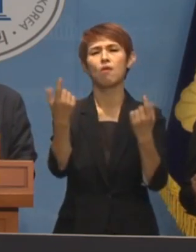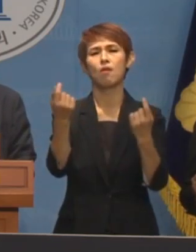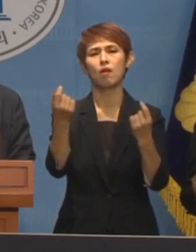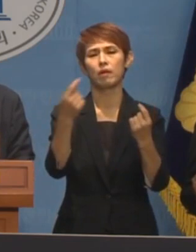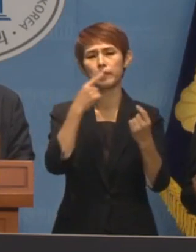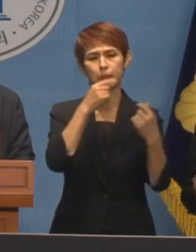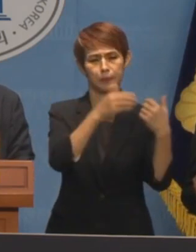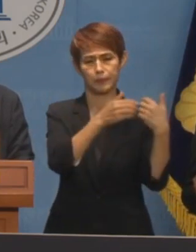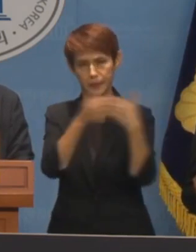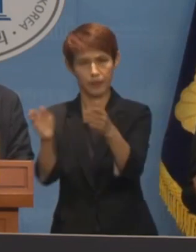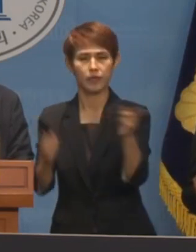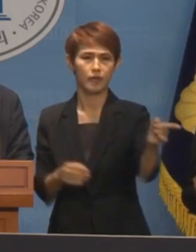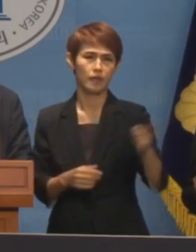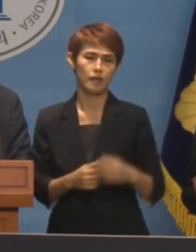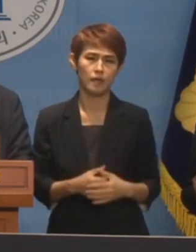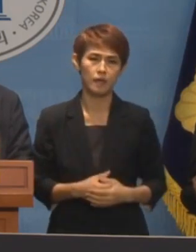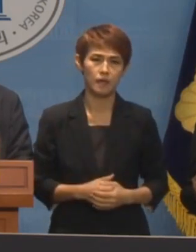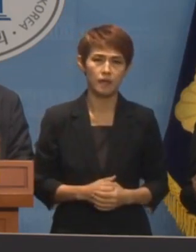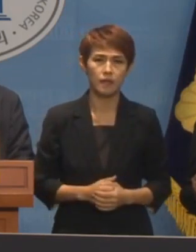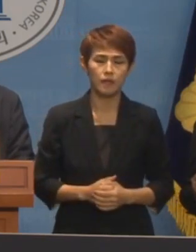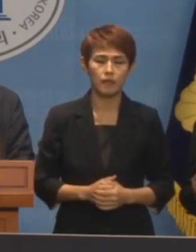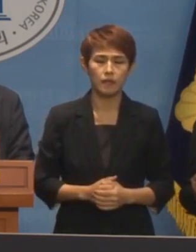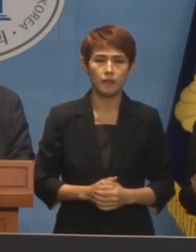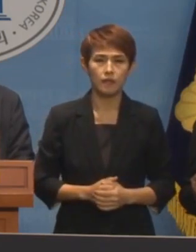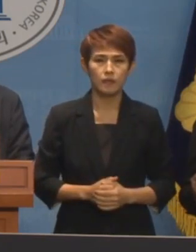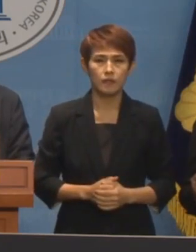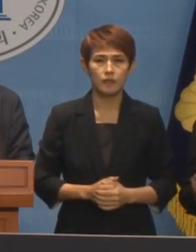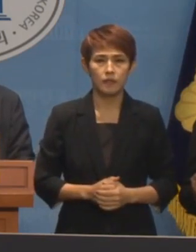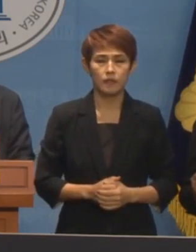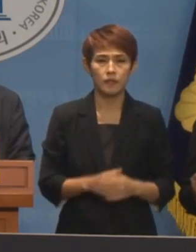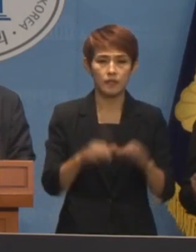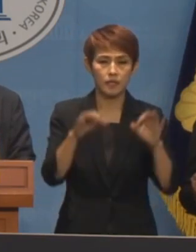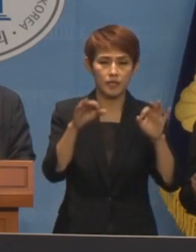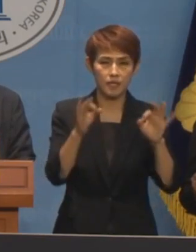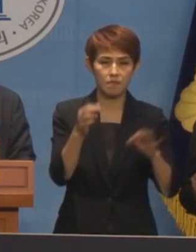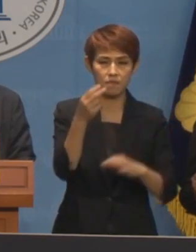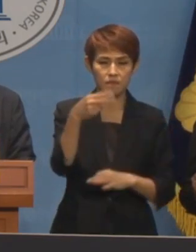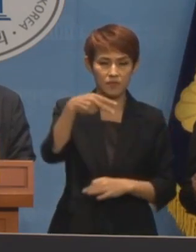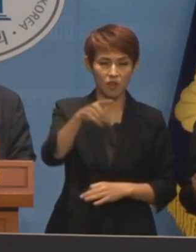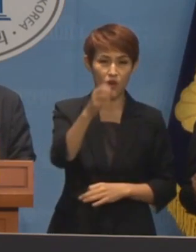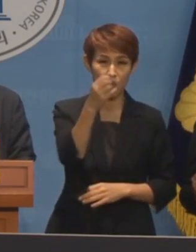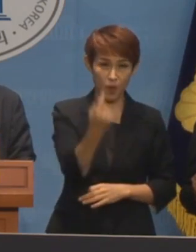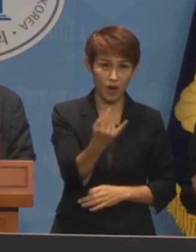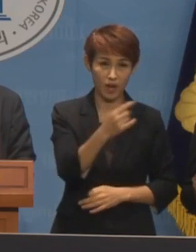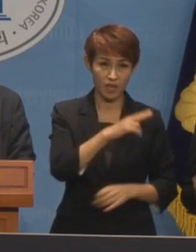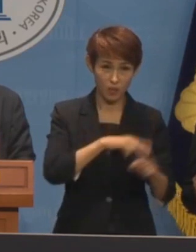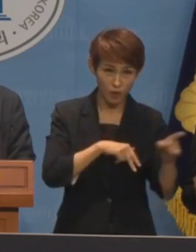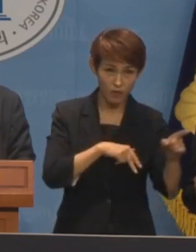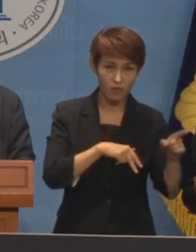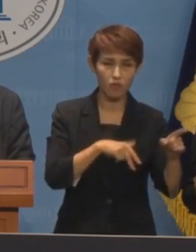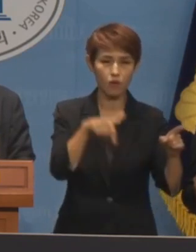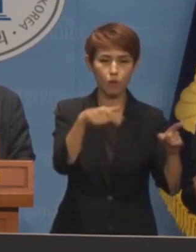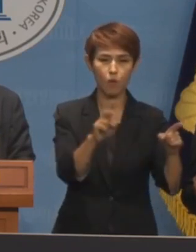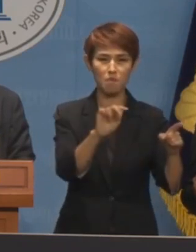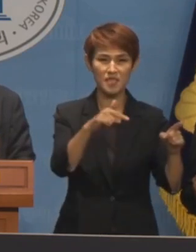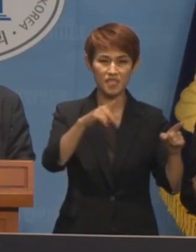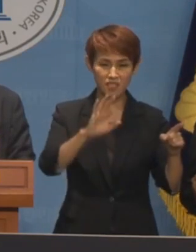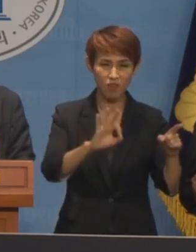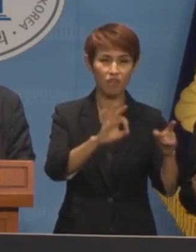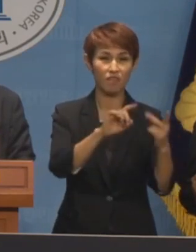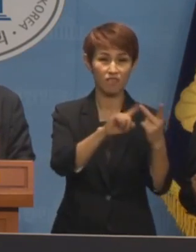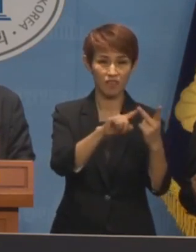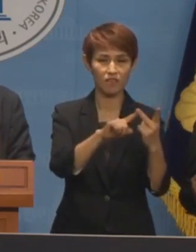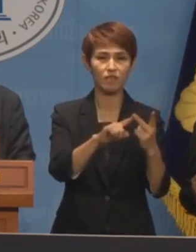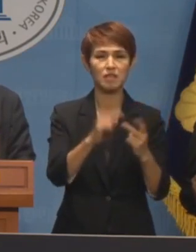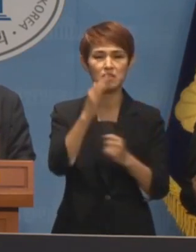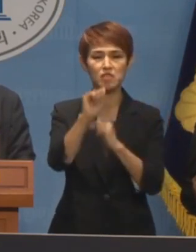것처럼 터무니없는 주장을 하고 있어요. 김성애 의원은 말할 것도 없고 고민정 의원은